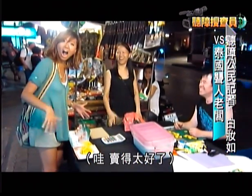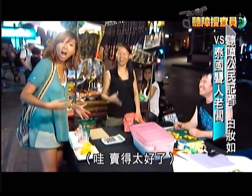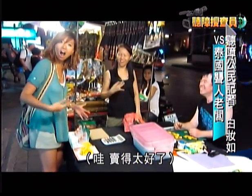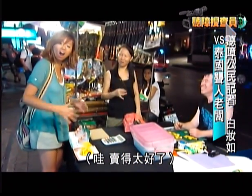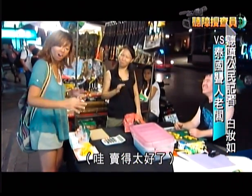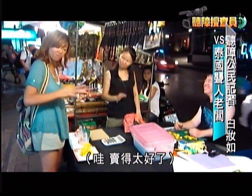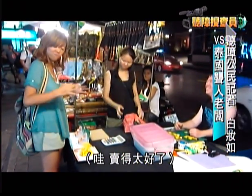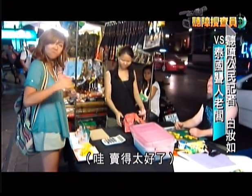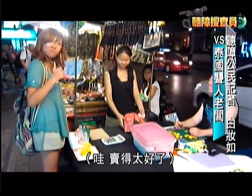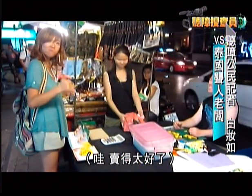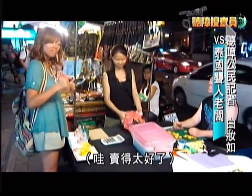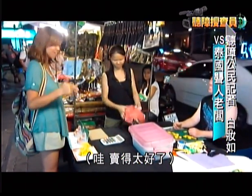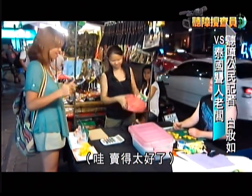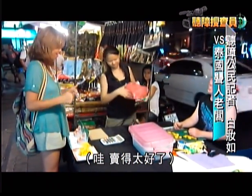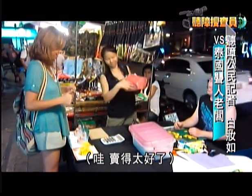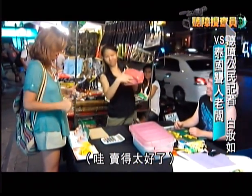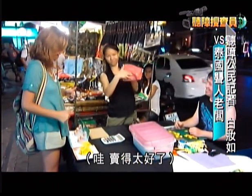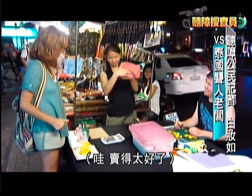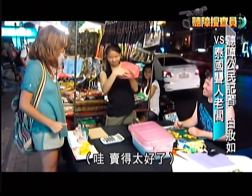得太好了。 嗯。